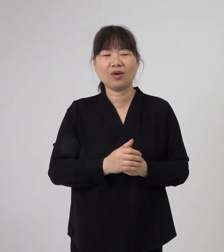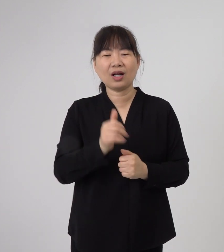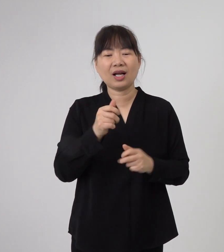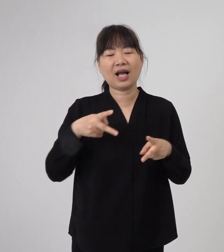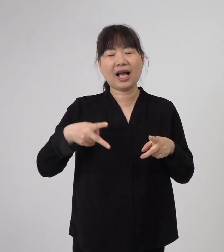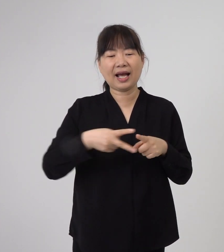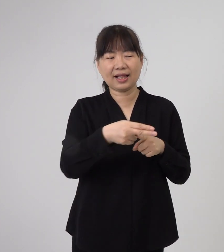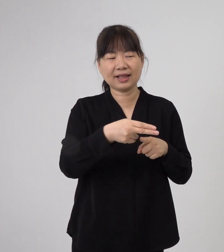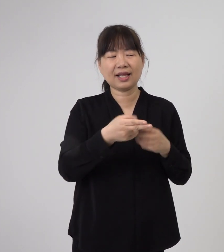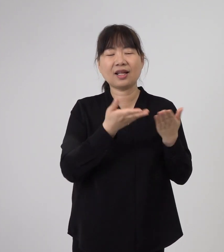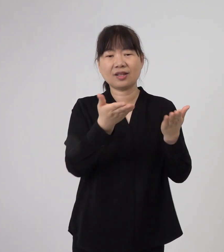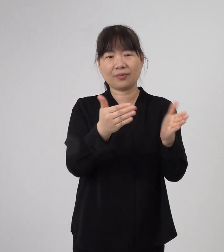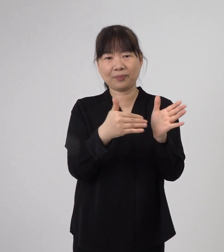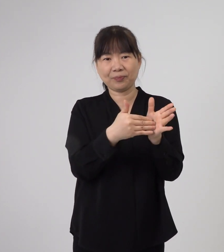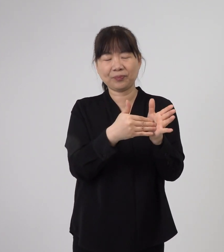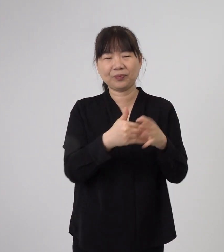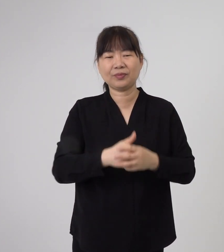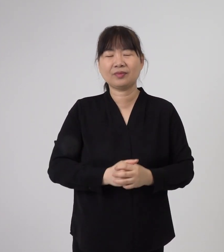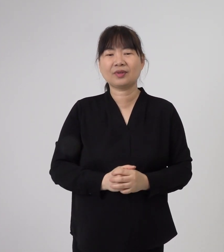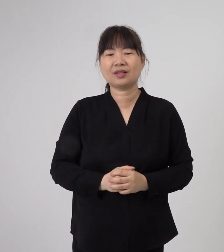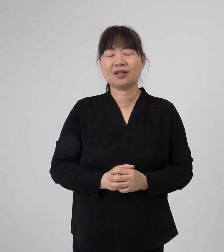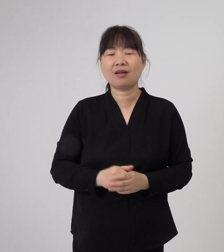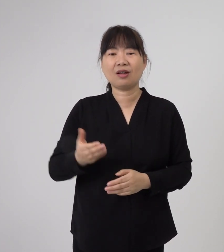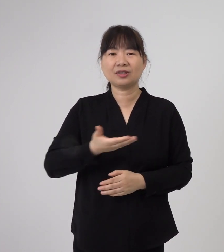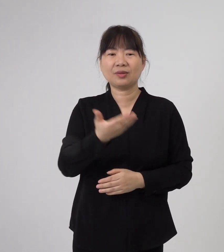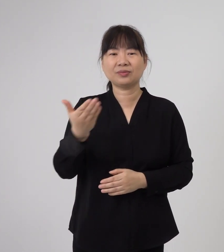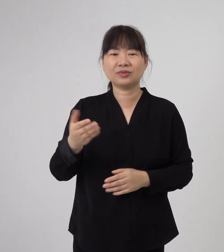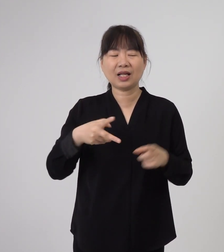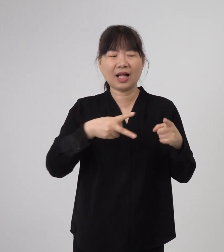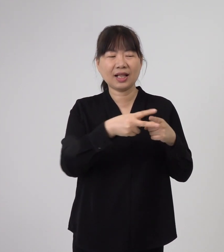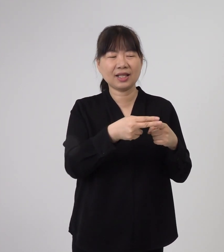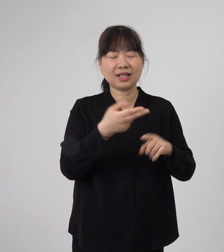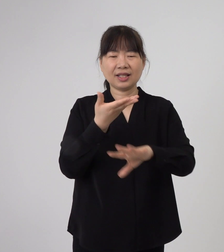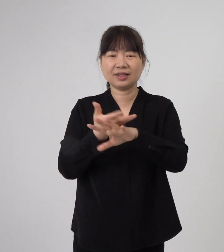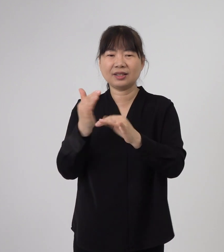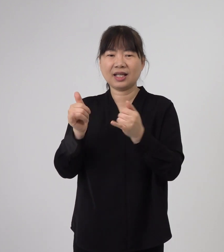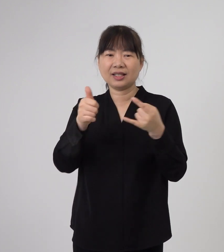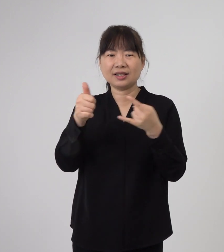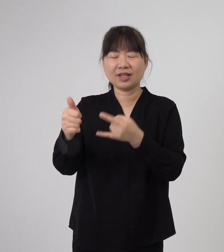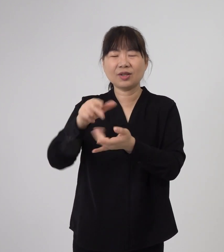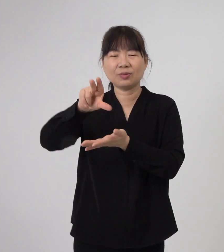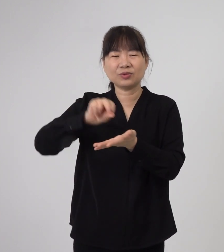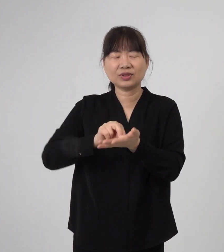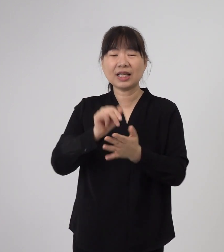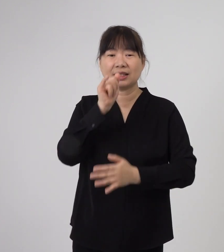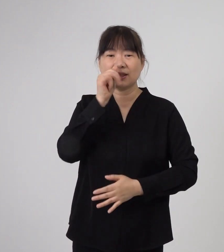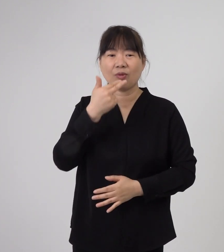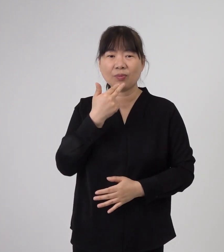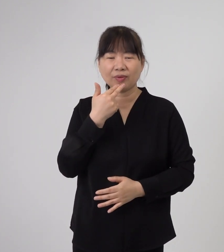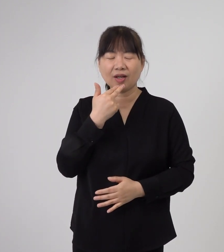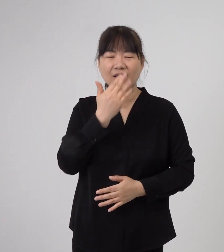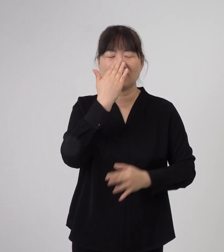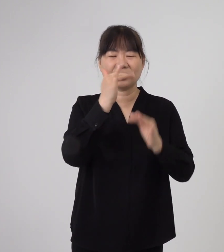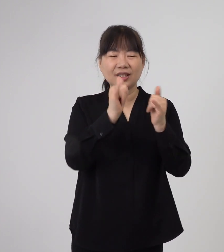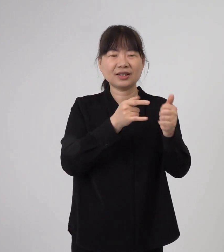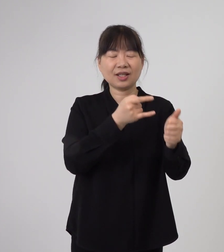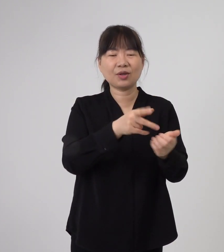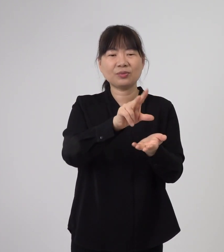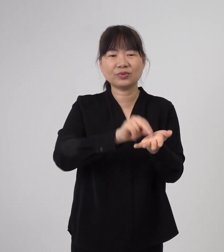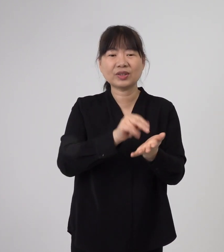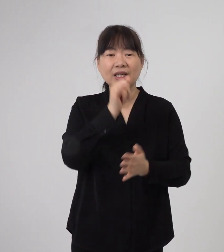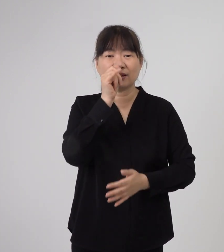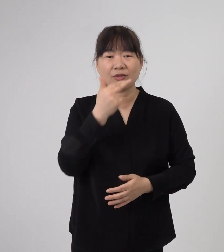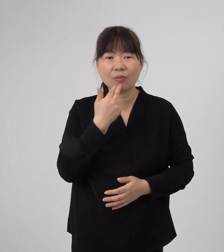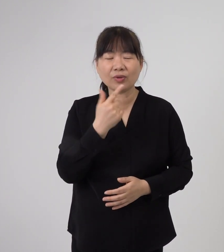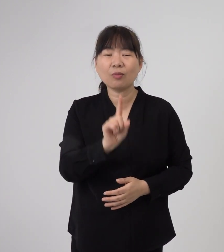할례를 행하게 해요. 이게 뭐죠? 여러분, 할례는 이방인들에게 문제가 되는 겁니까? 유대인들에게 문제가 되는